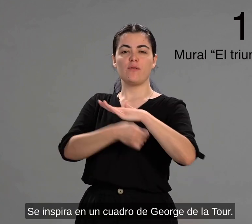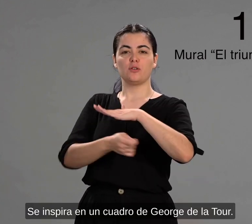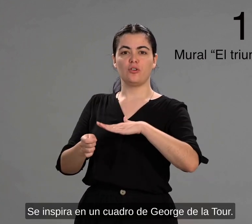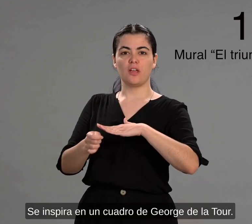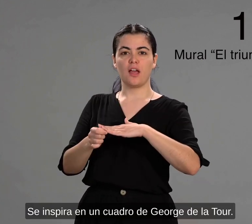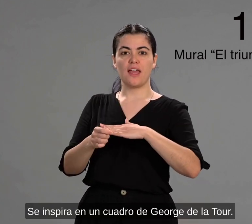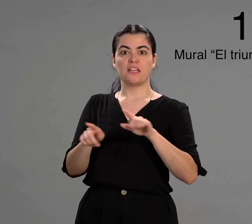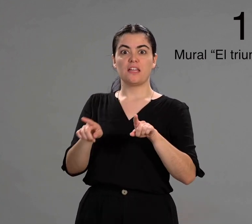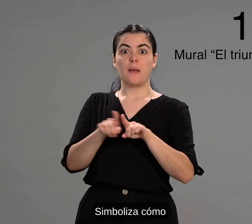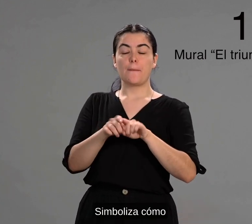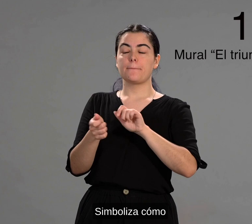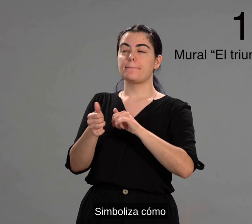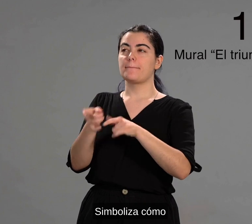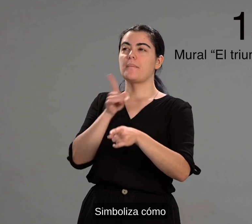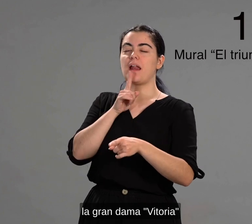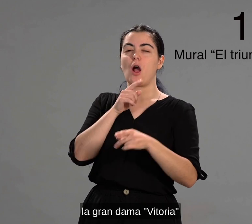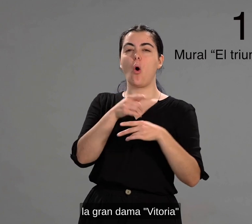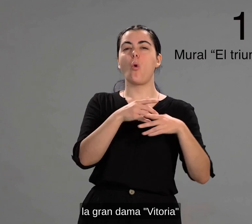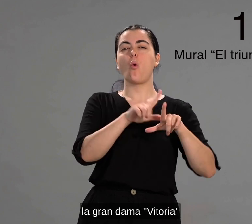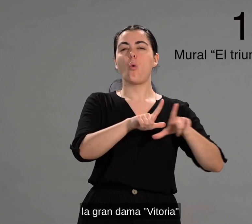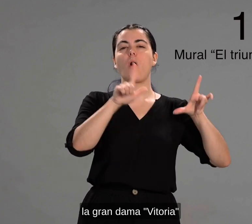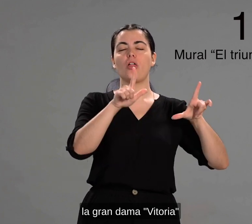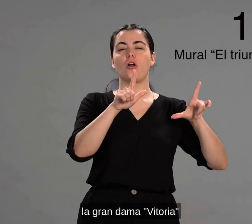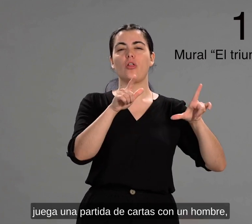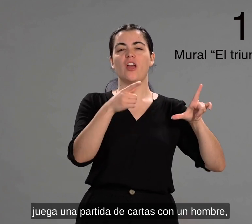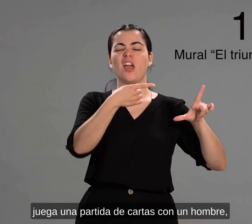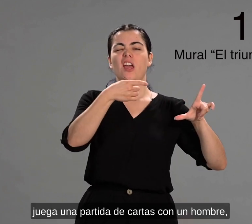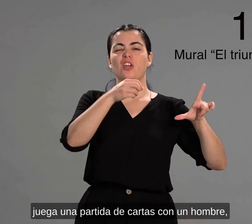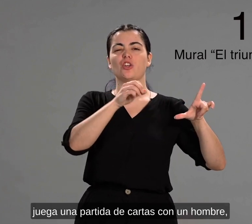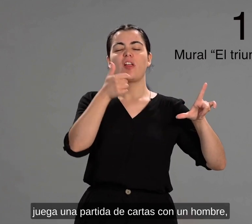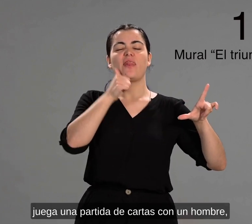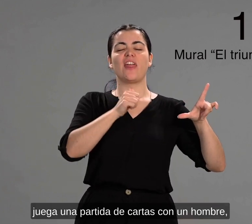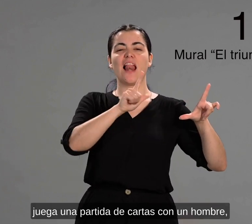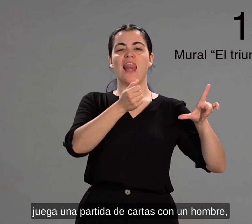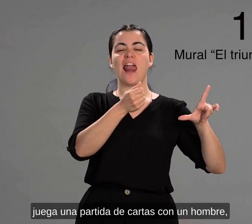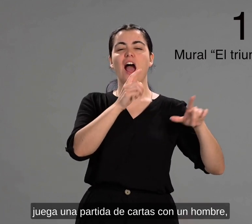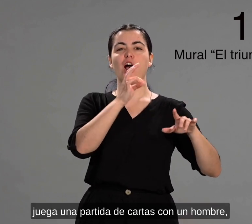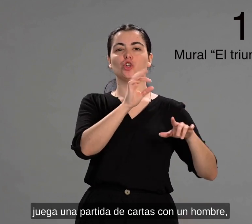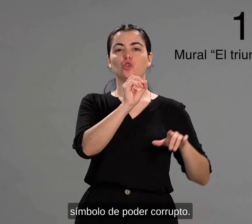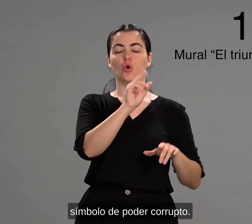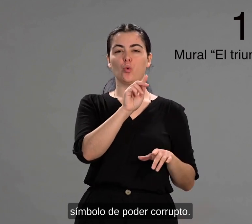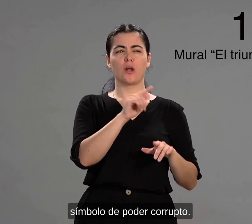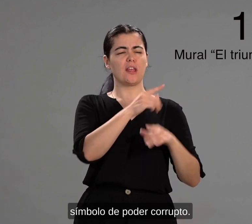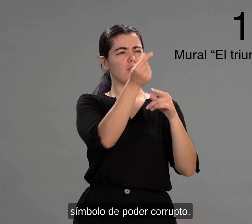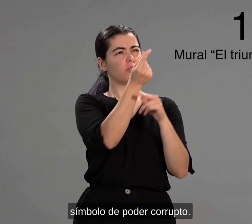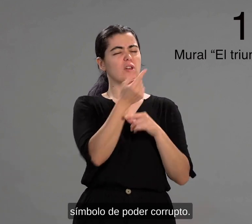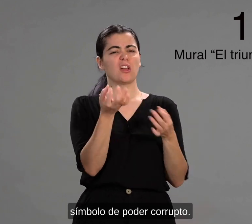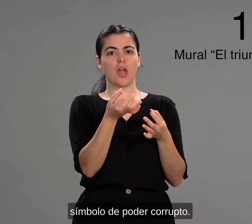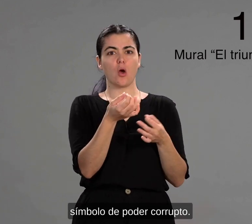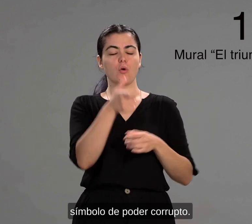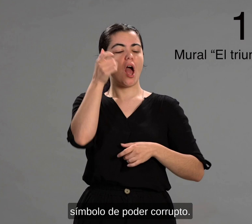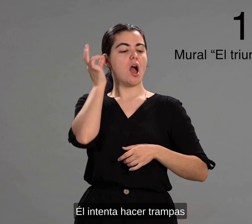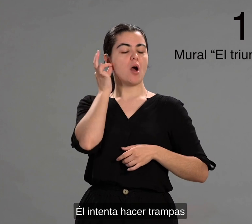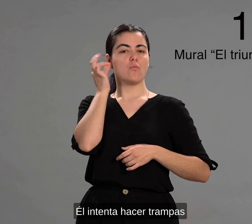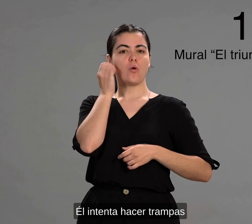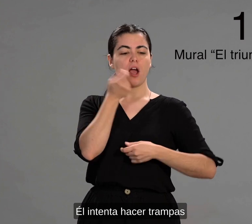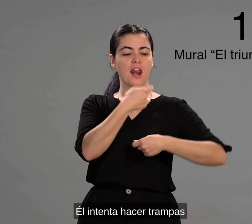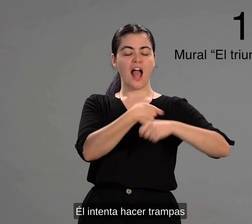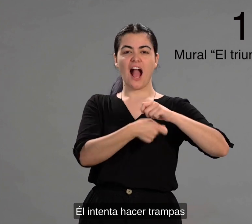George de Latour. Simboliza como la Gran Dama Vitoria juega una partida de cartas con un hombre, símbolo de poder corrupto. Él intenta hacer